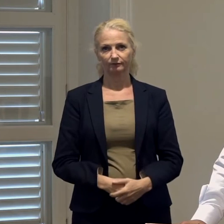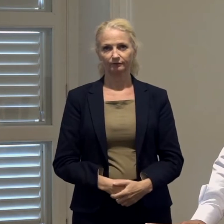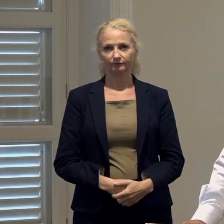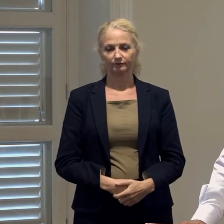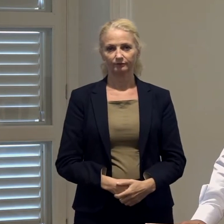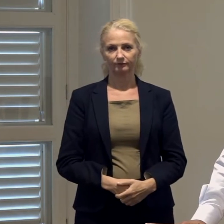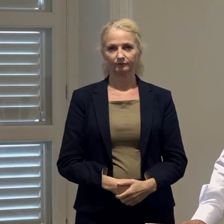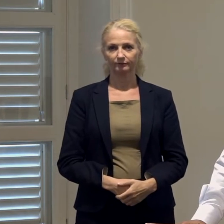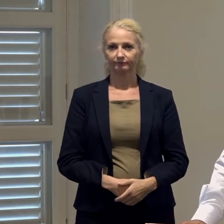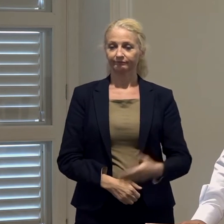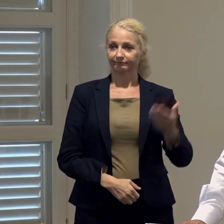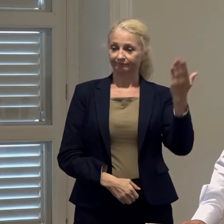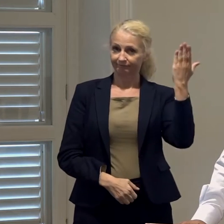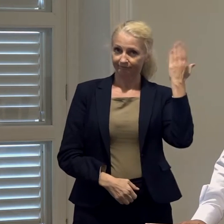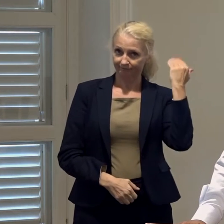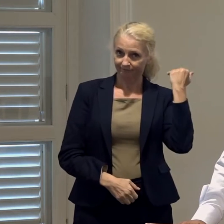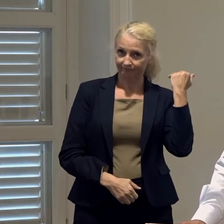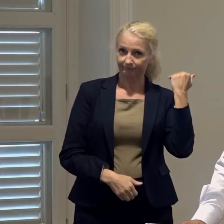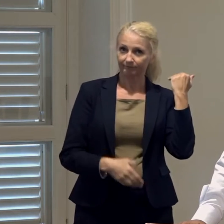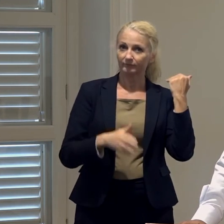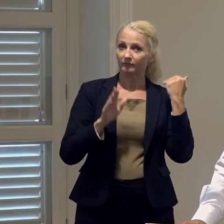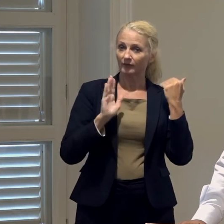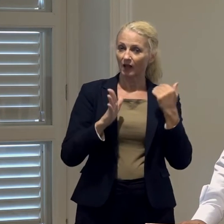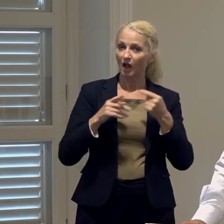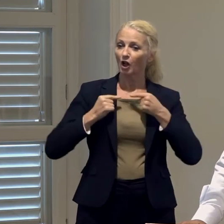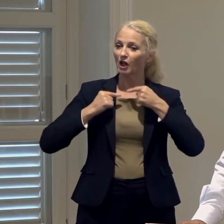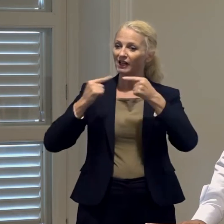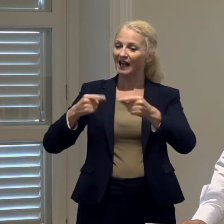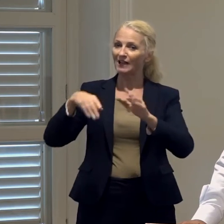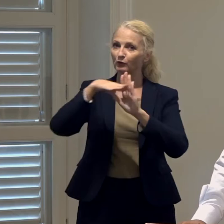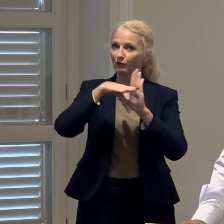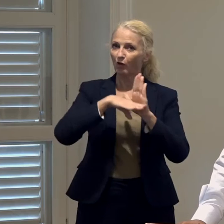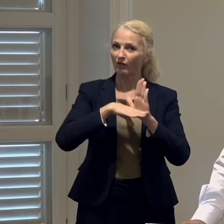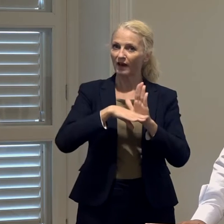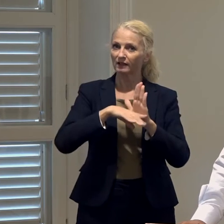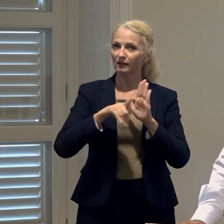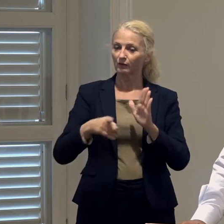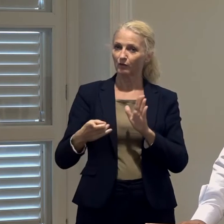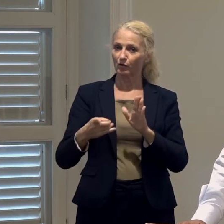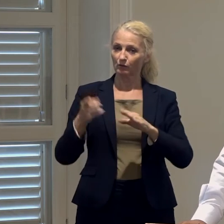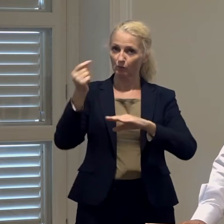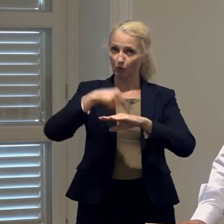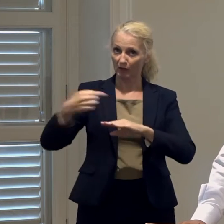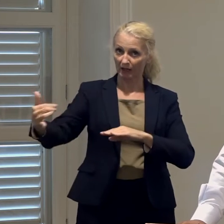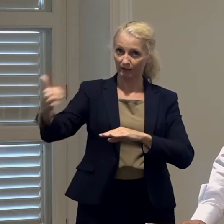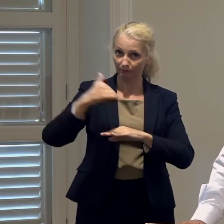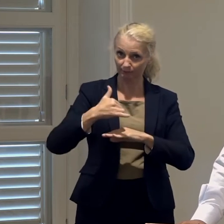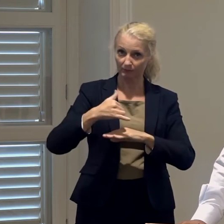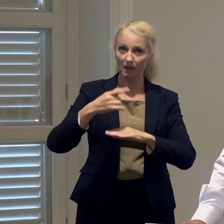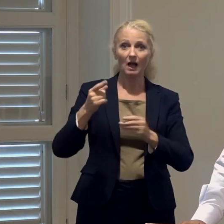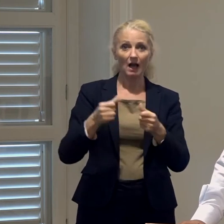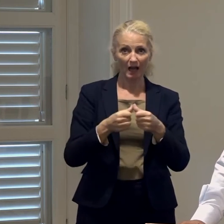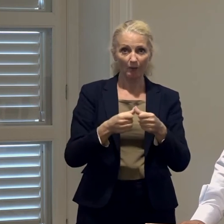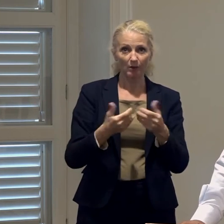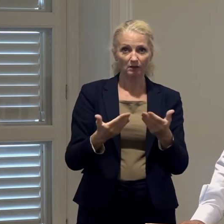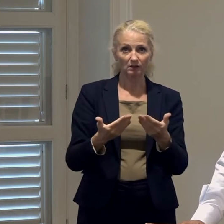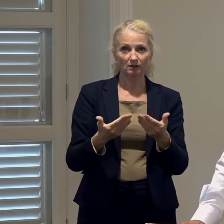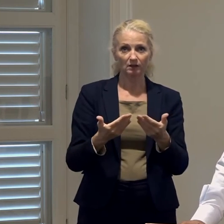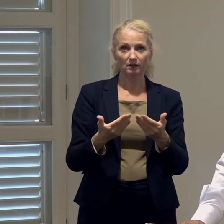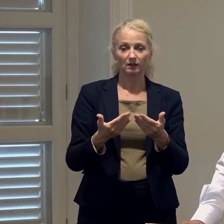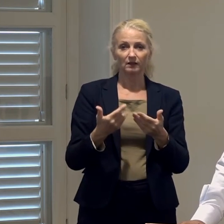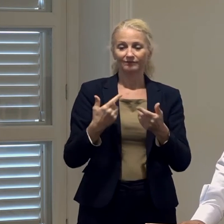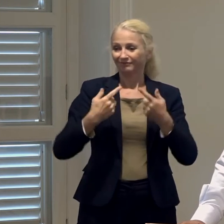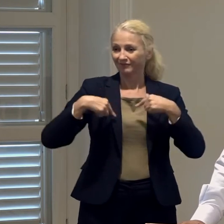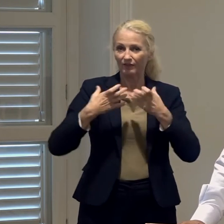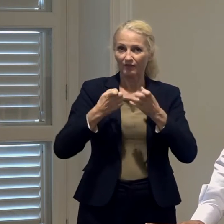We hebben in het verleden de reisvoorwaarden om naar Bonaire te komen aangepast om de komst van de Omicron-variant naar ons